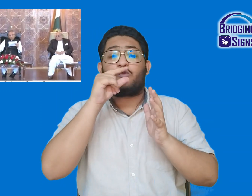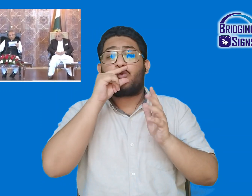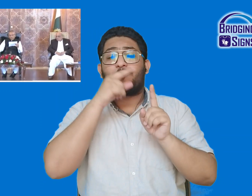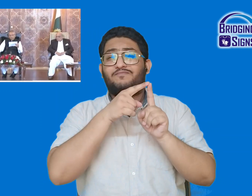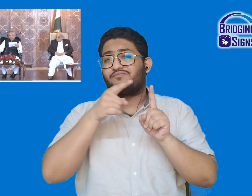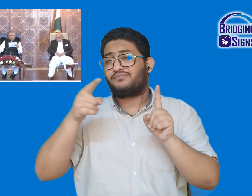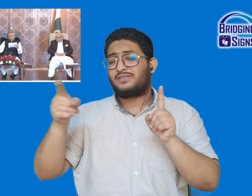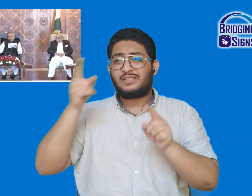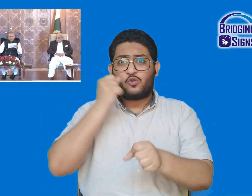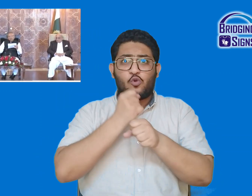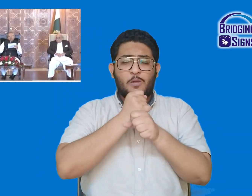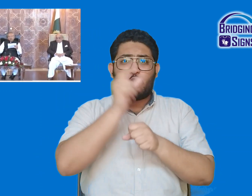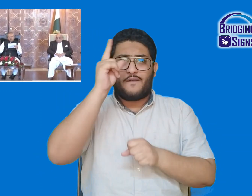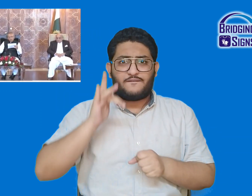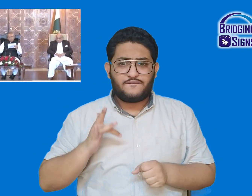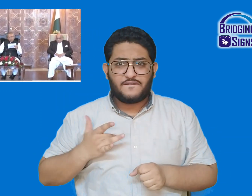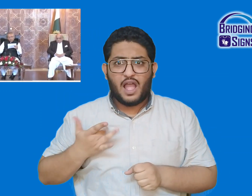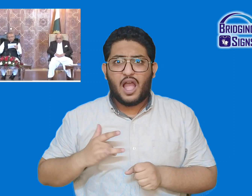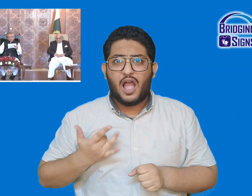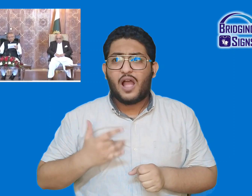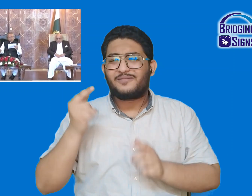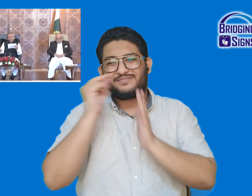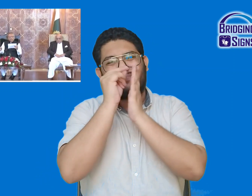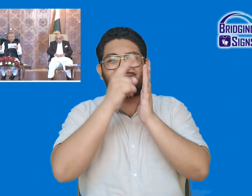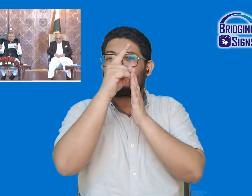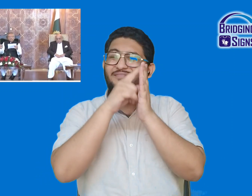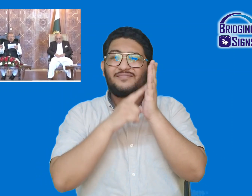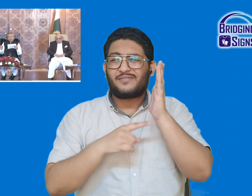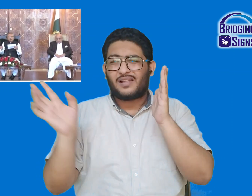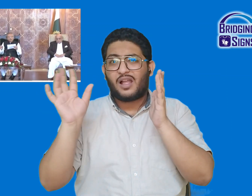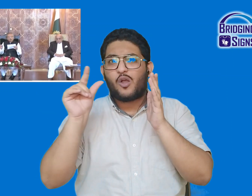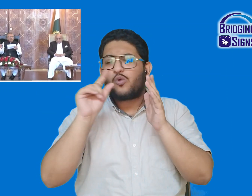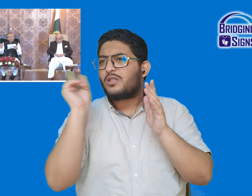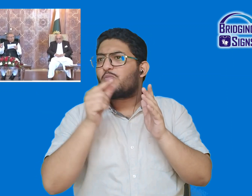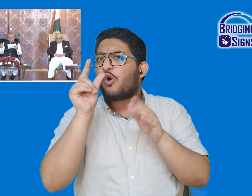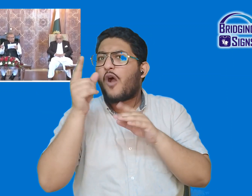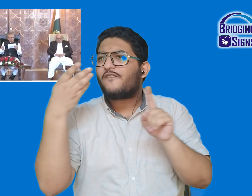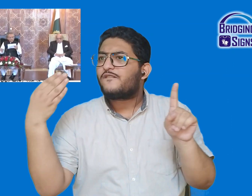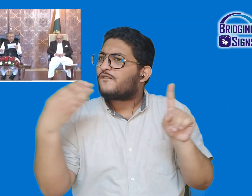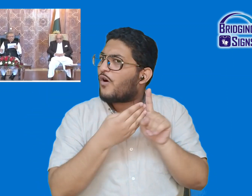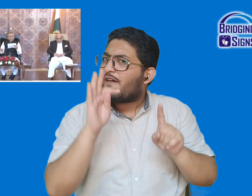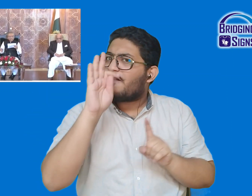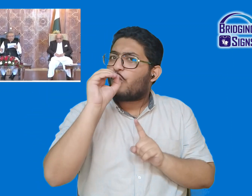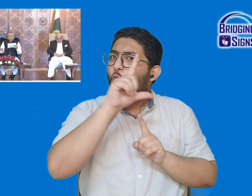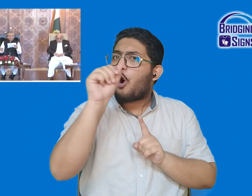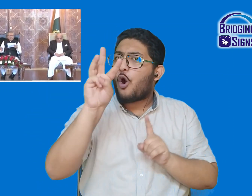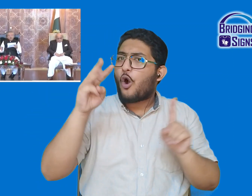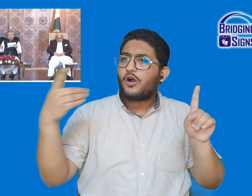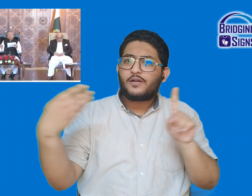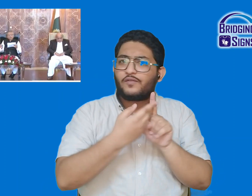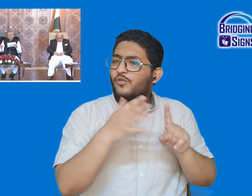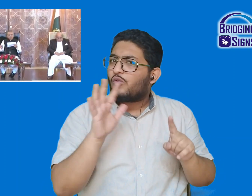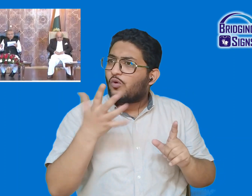رمضان کے دوران حکومت یہ محسوس کرے کہ ان احتیاطی تدابیر پر عمل نہیں ہو رہا ہے